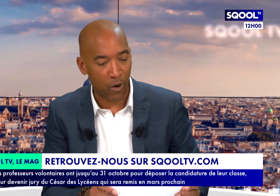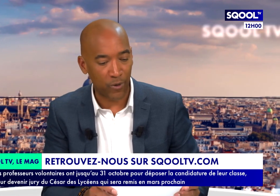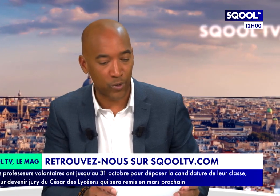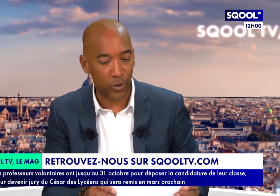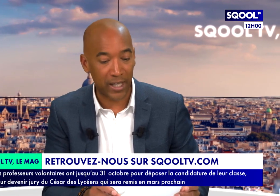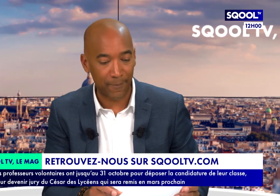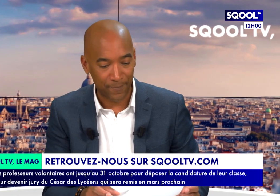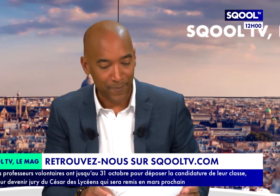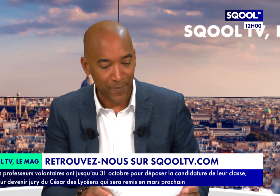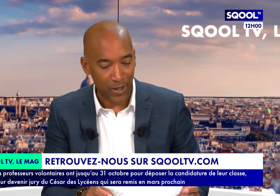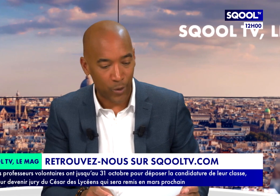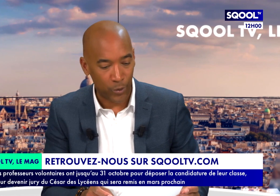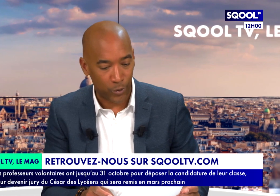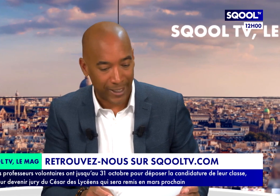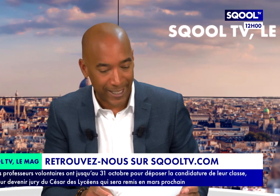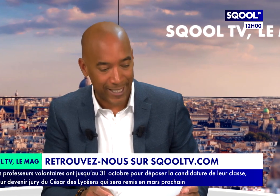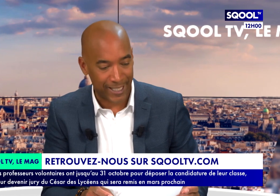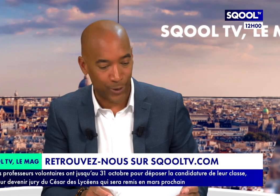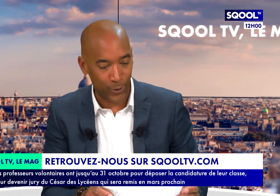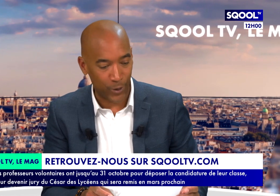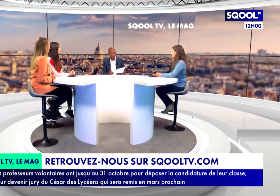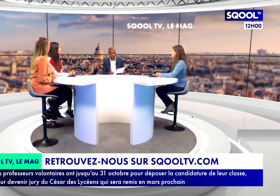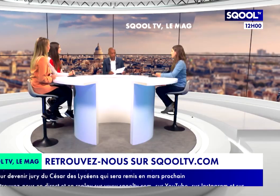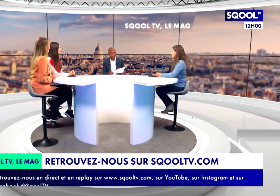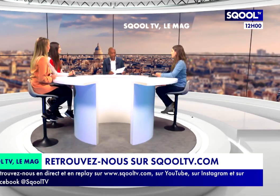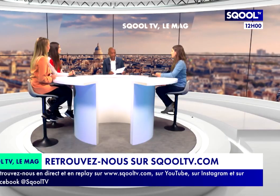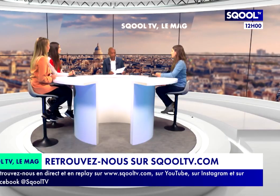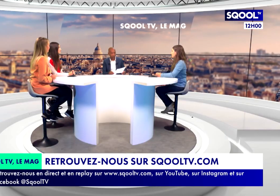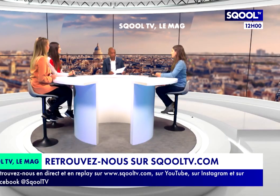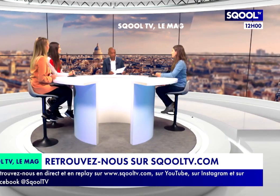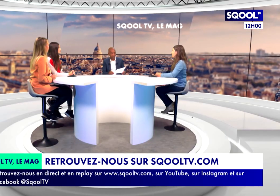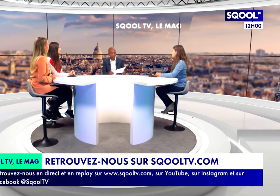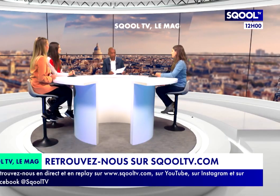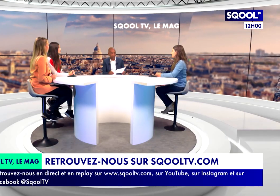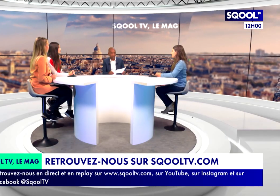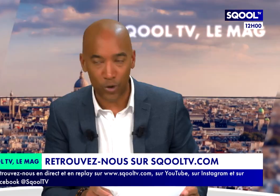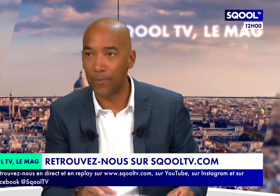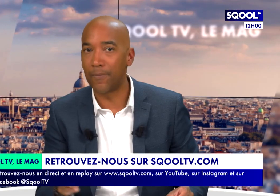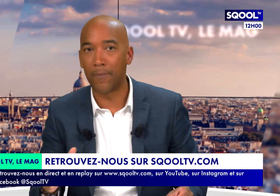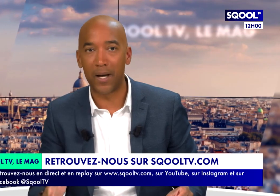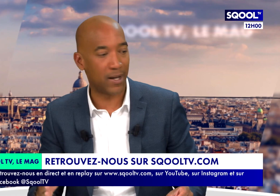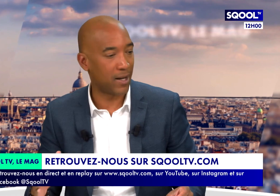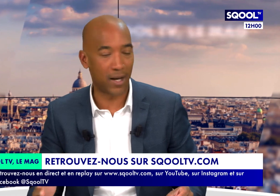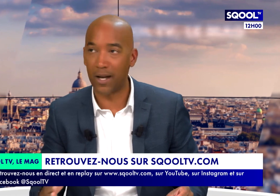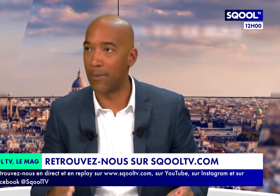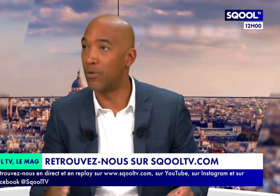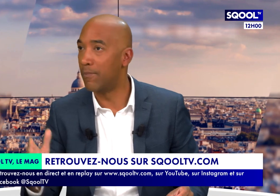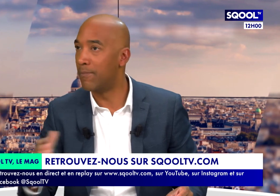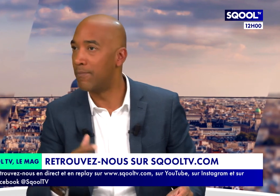enfants sourds et autrice de Grand Guide des signes pour bébés, c'est aux éditions Marabou. Merci,